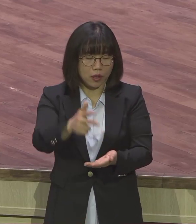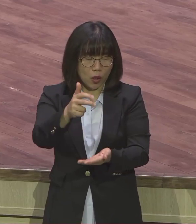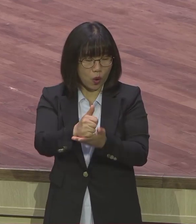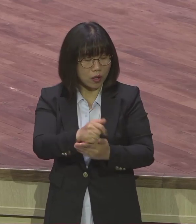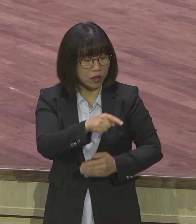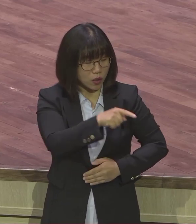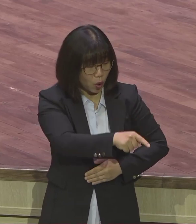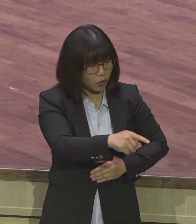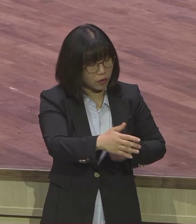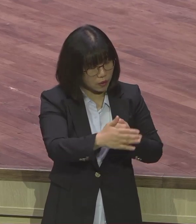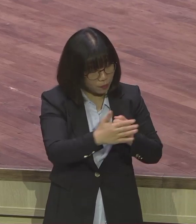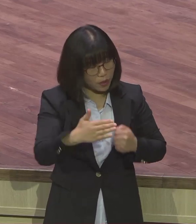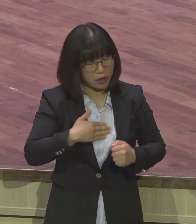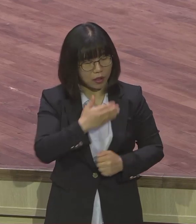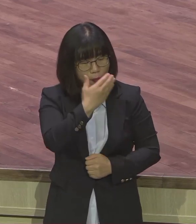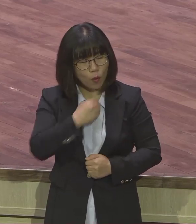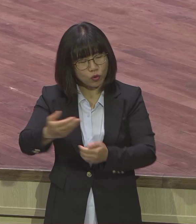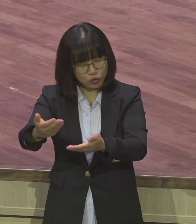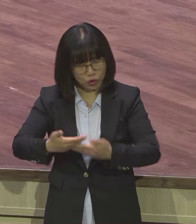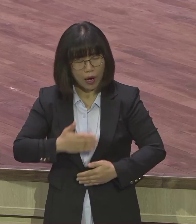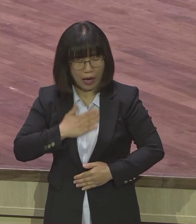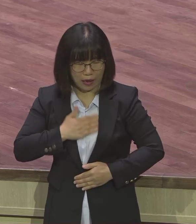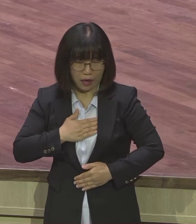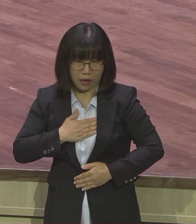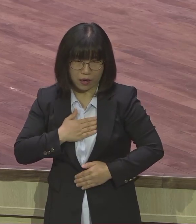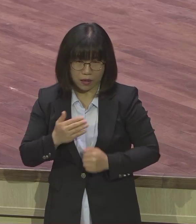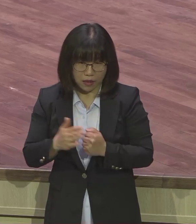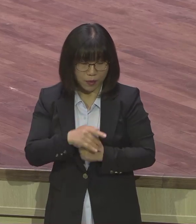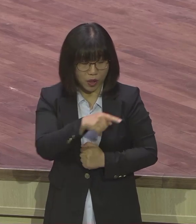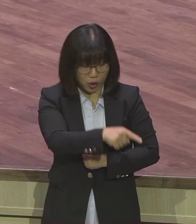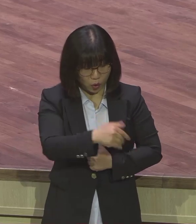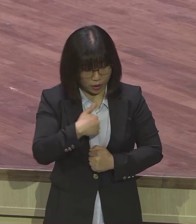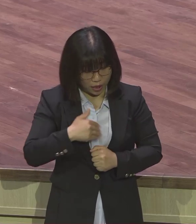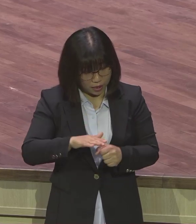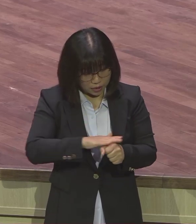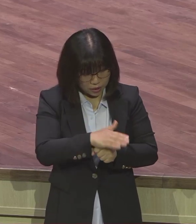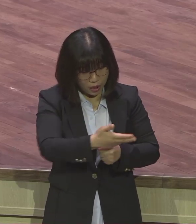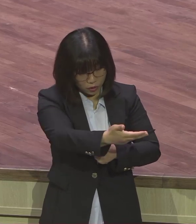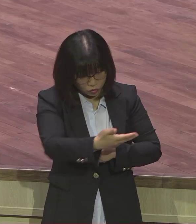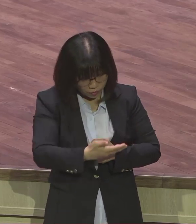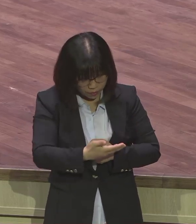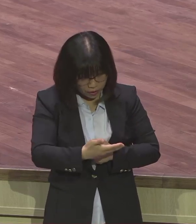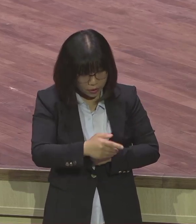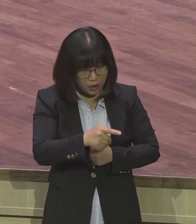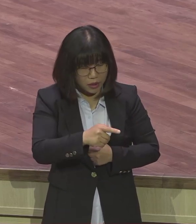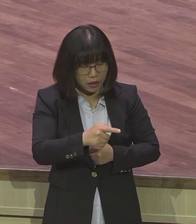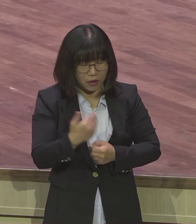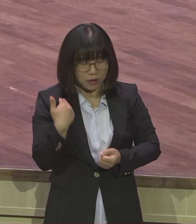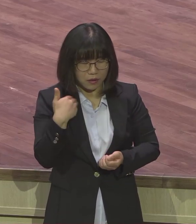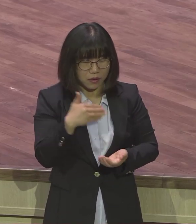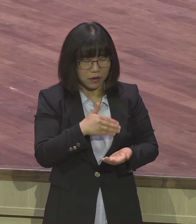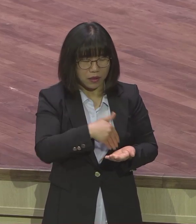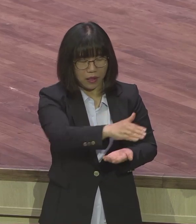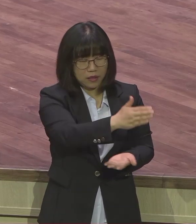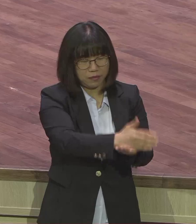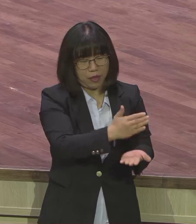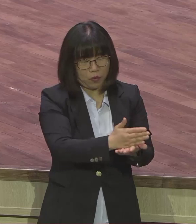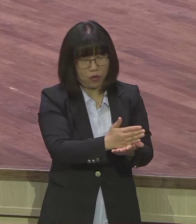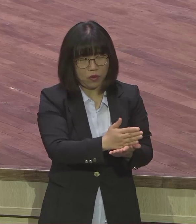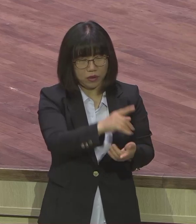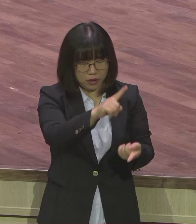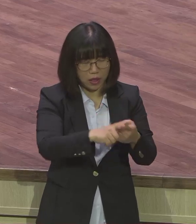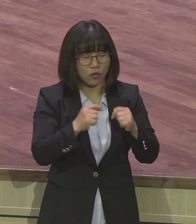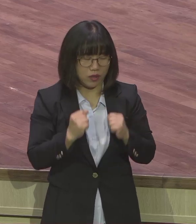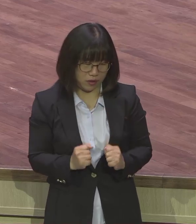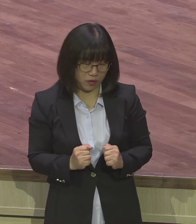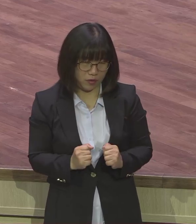내게 복 주신 줄을 내가 깨달았노니 너가 나를 사랑스럽게 여기거든 그대로 있어라. 또 이르되 너